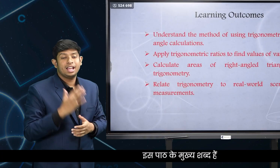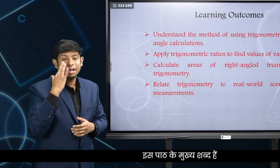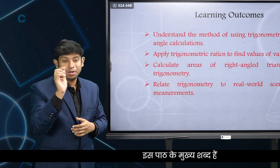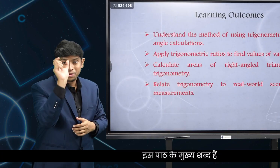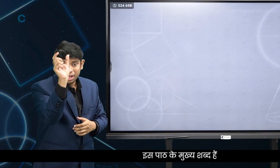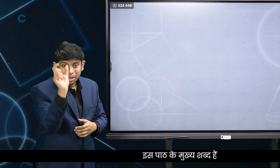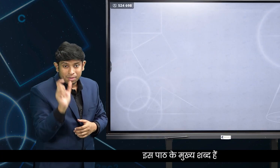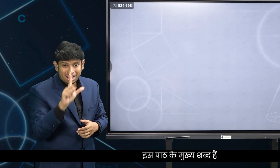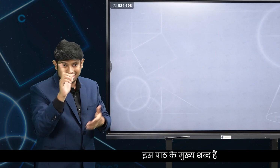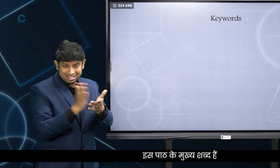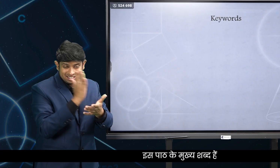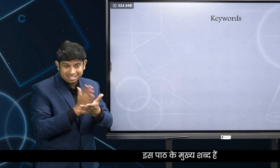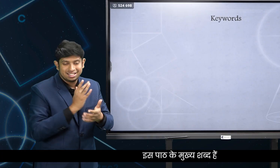इस पाठ से मुख्य शब्द है